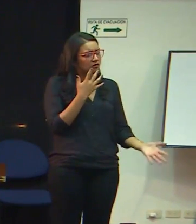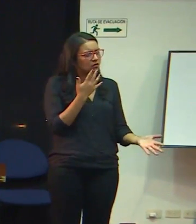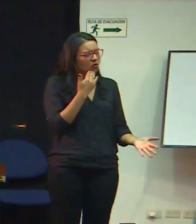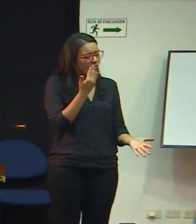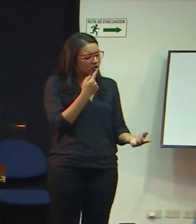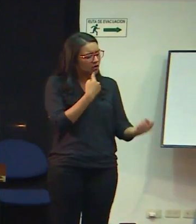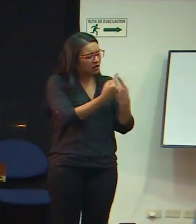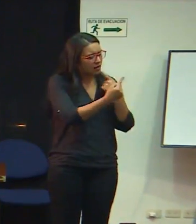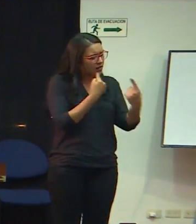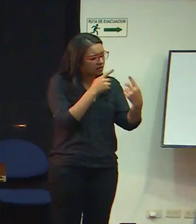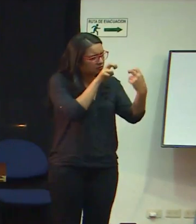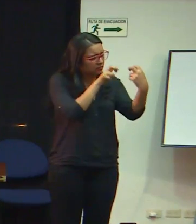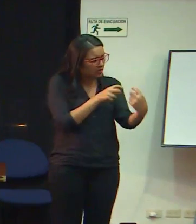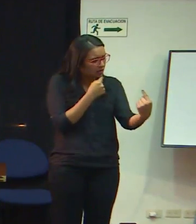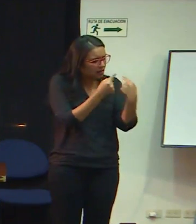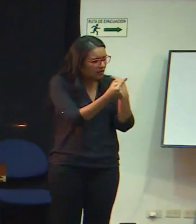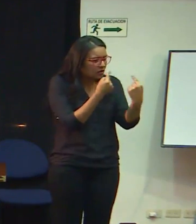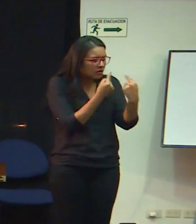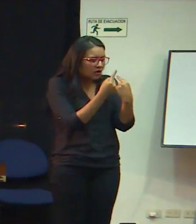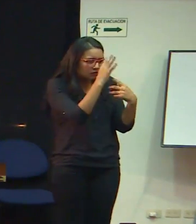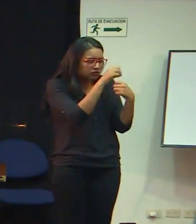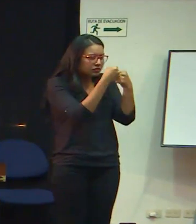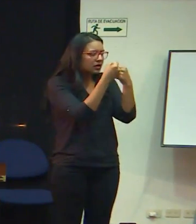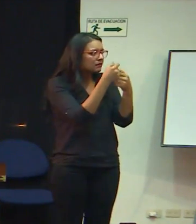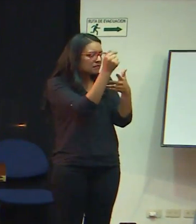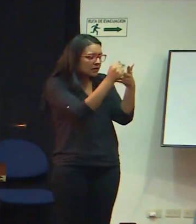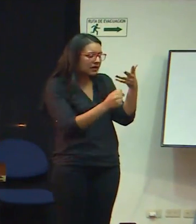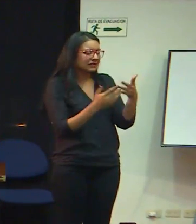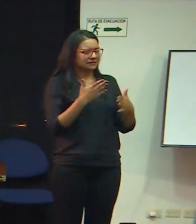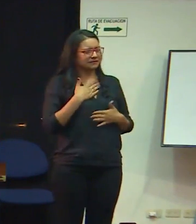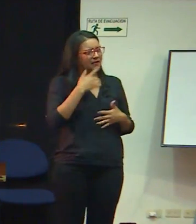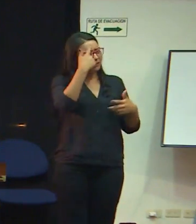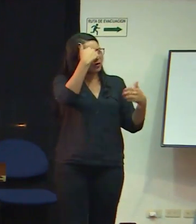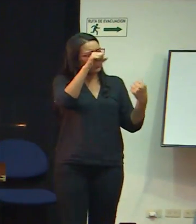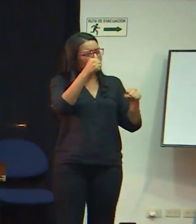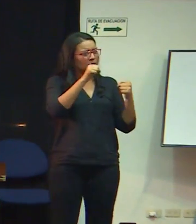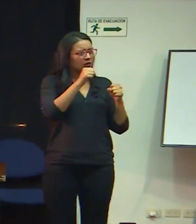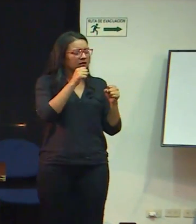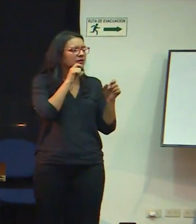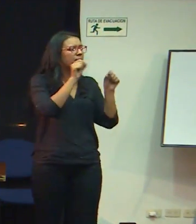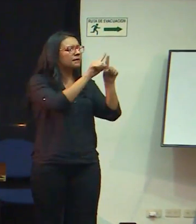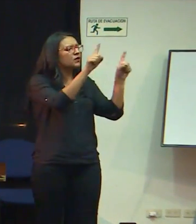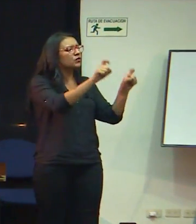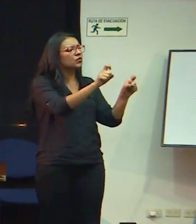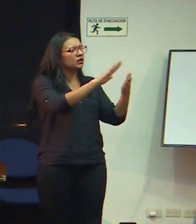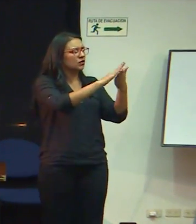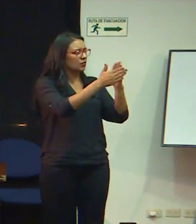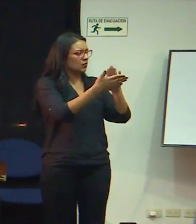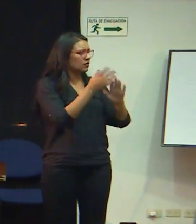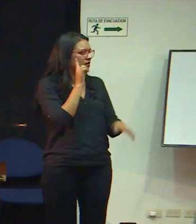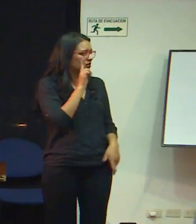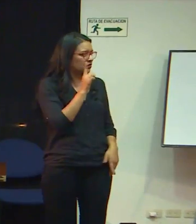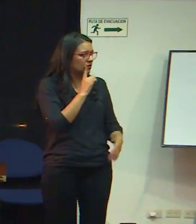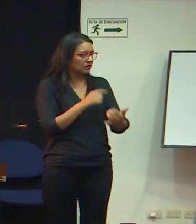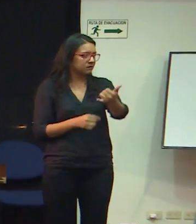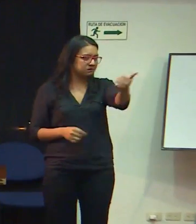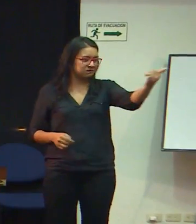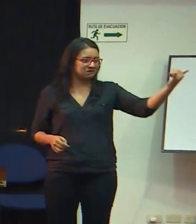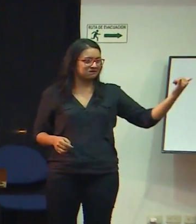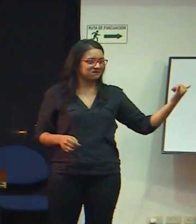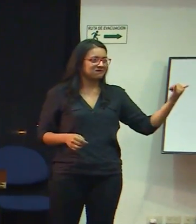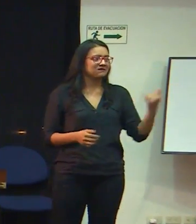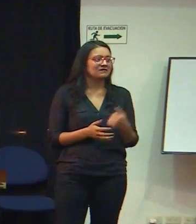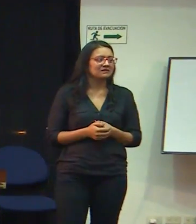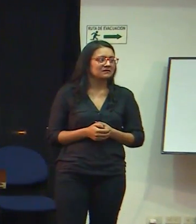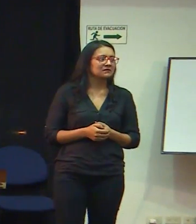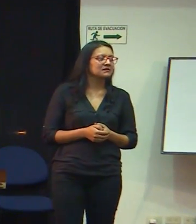dialogamos para encontrar puntos de encuentro? ¿Qué me preocupa un poco? Y es una pregunta para la comunidad sorda que hoy nos acompaña.